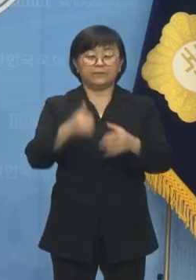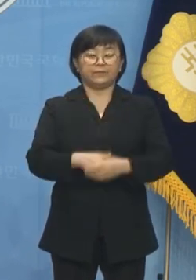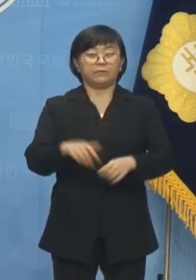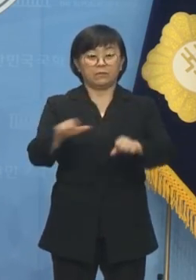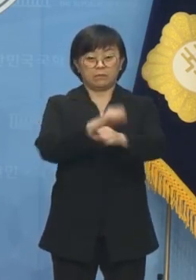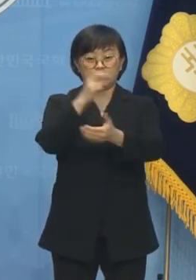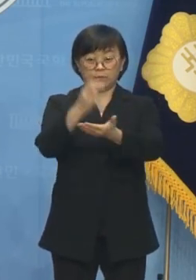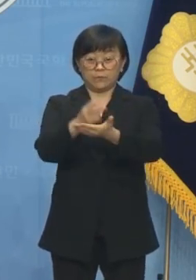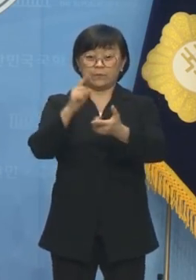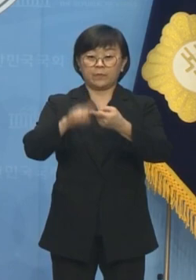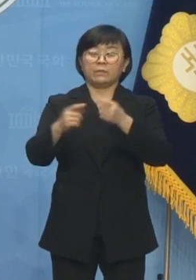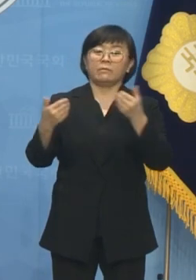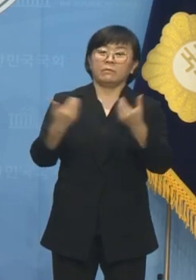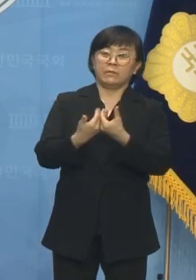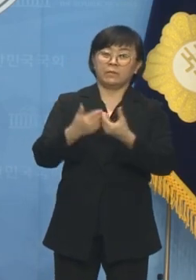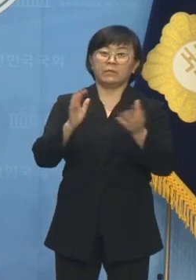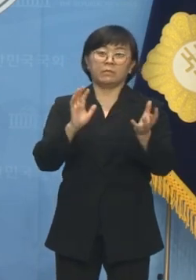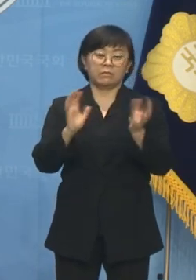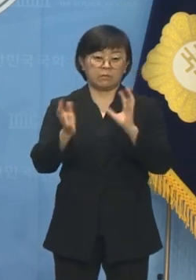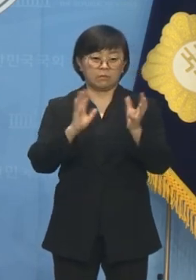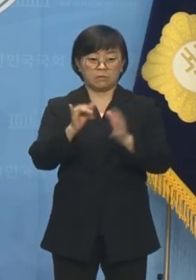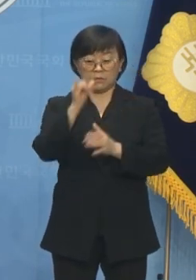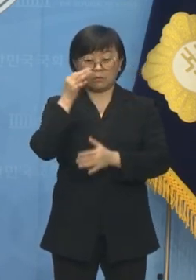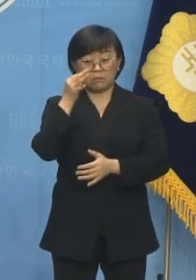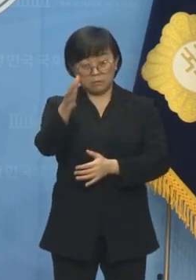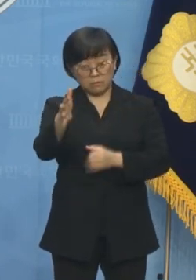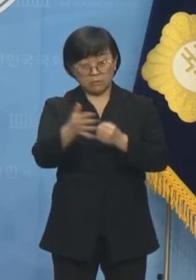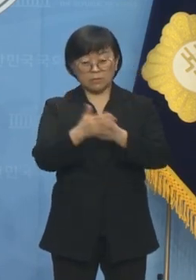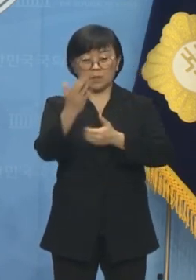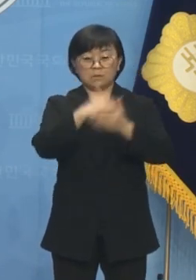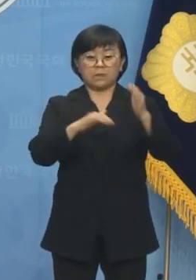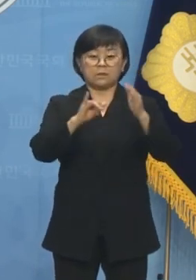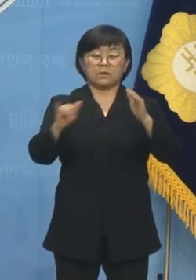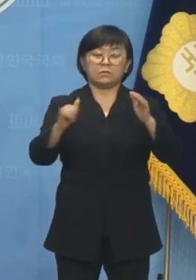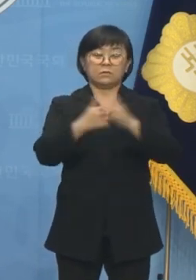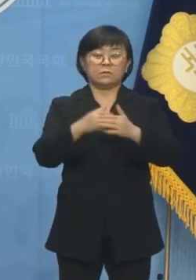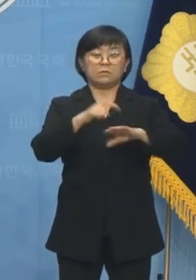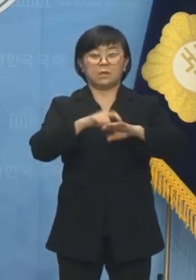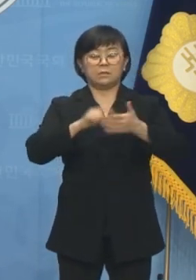특별법에 대한 반대 토론까지 하며 가족의